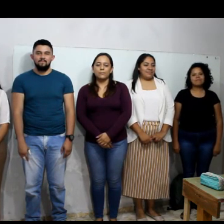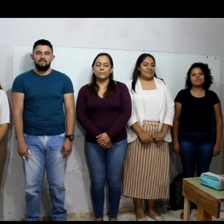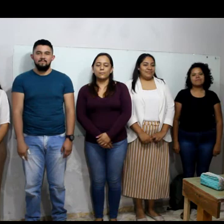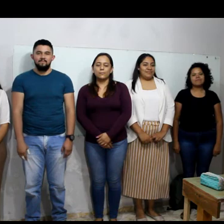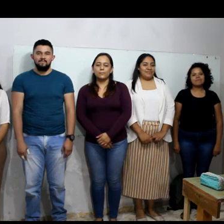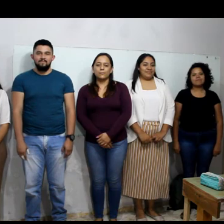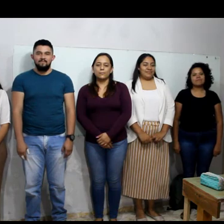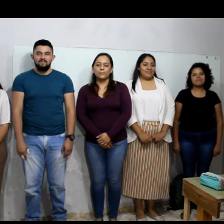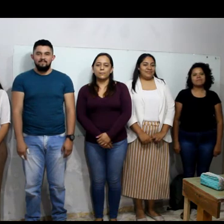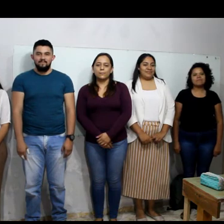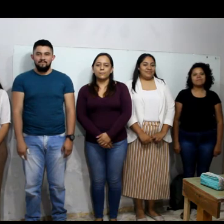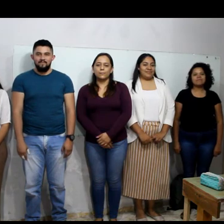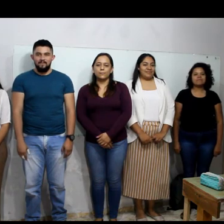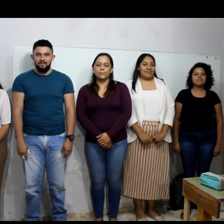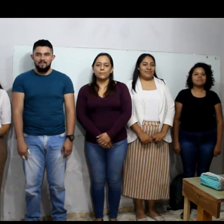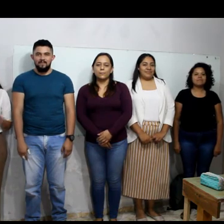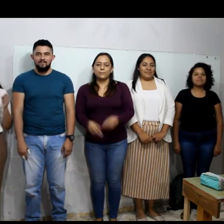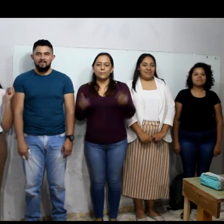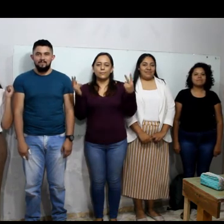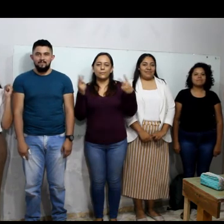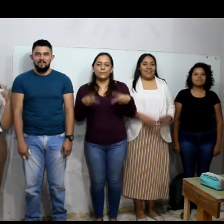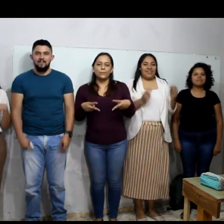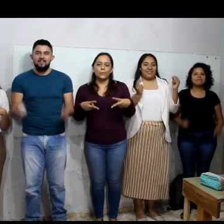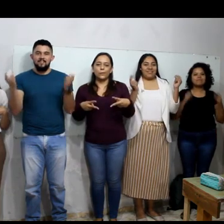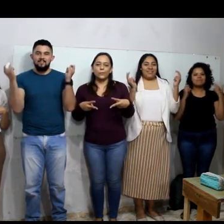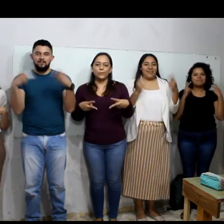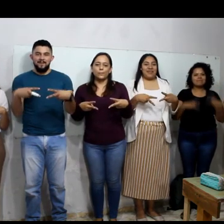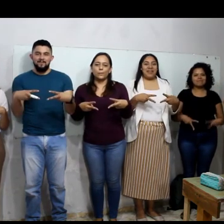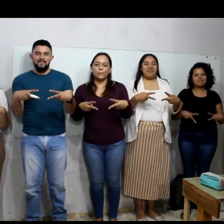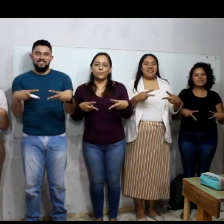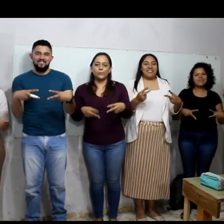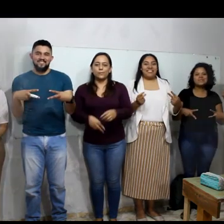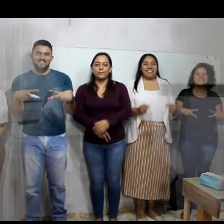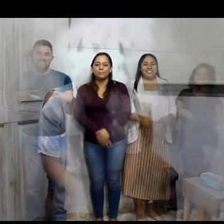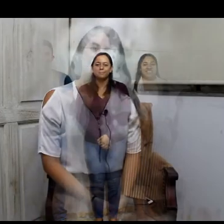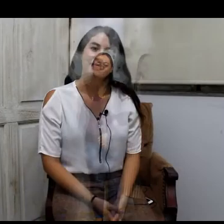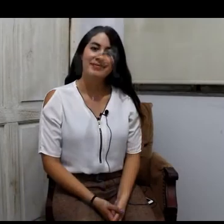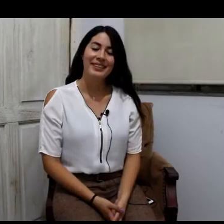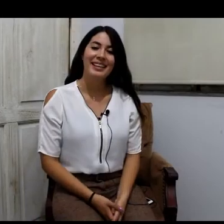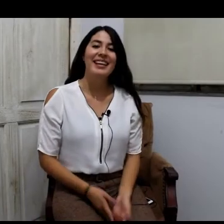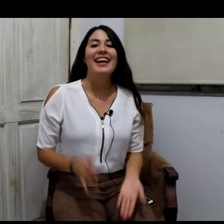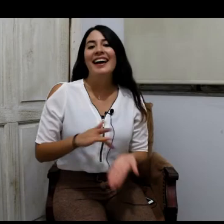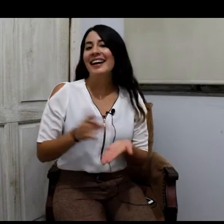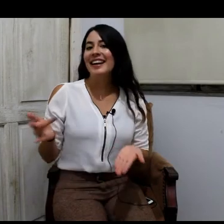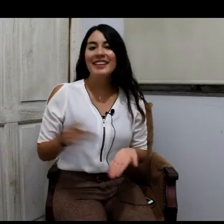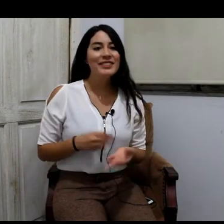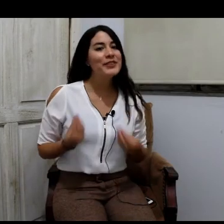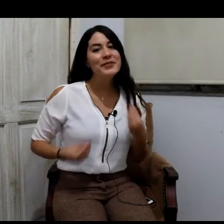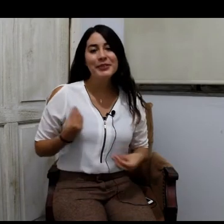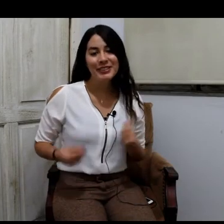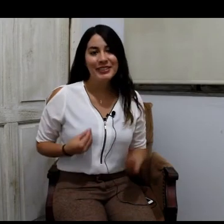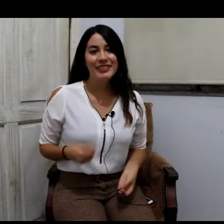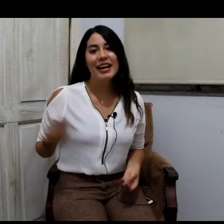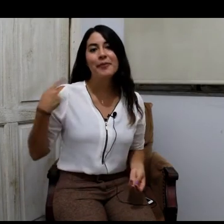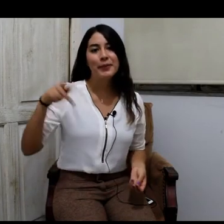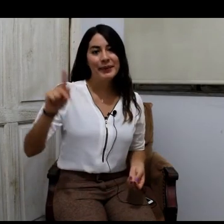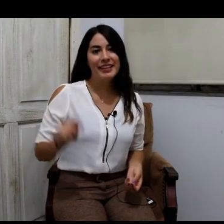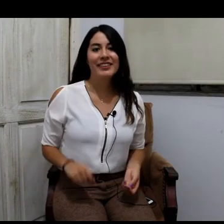películas. Nos vemos. vemos. Agradezco mucho al público